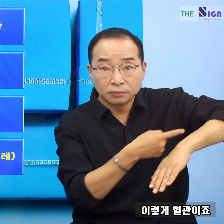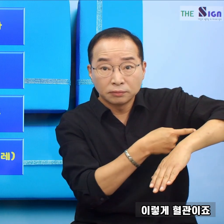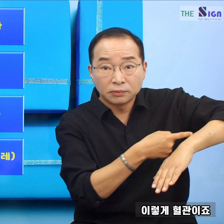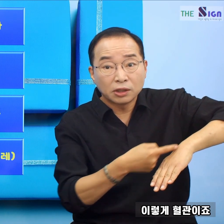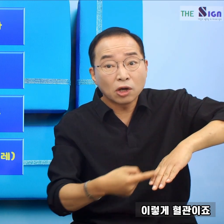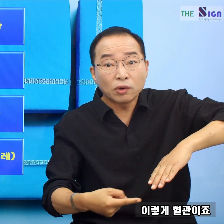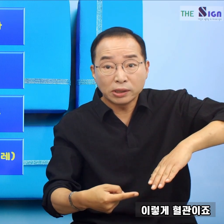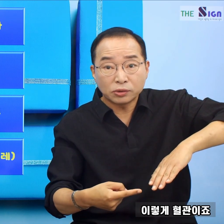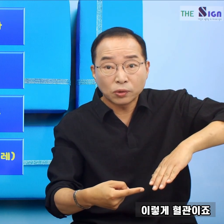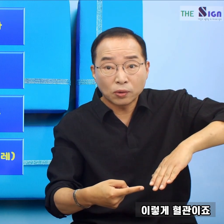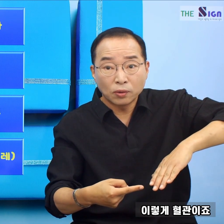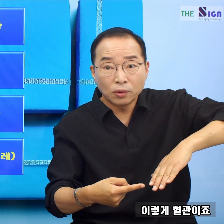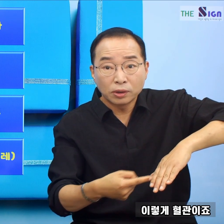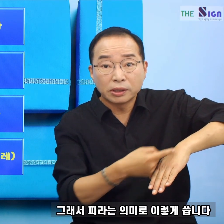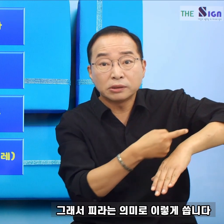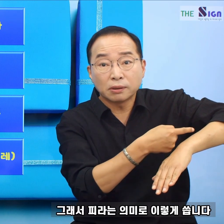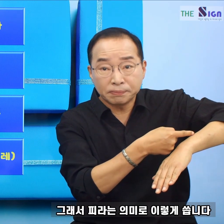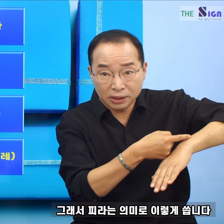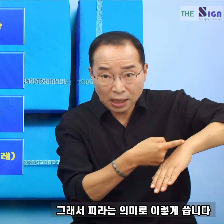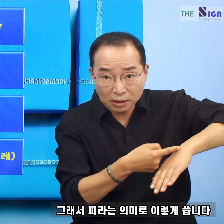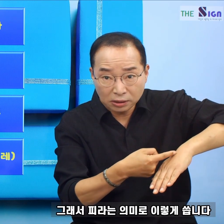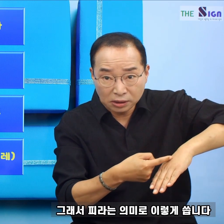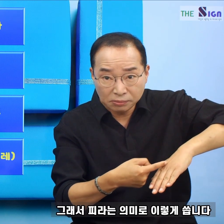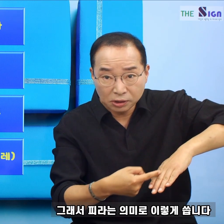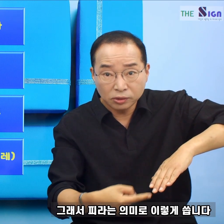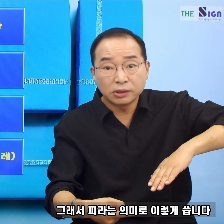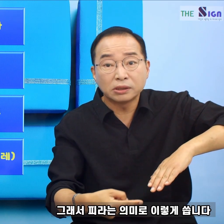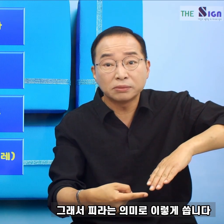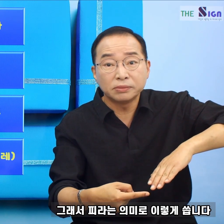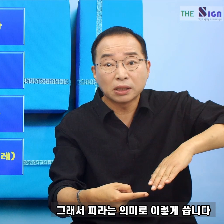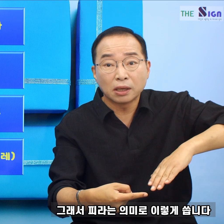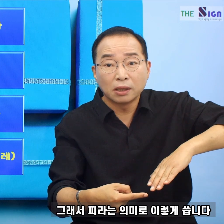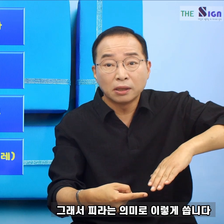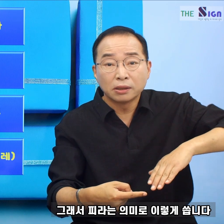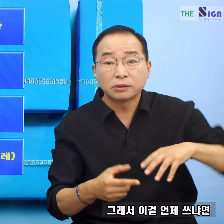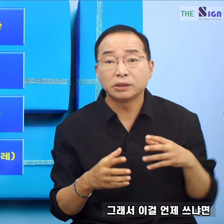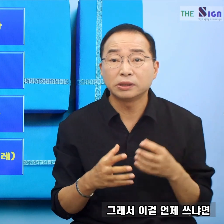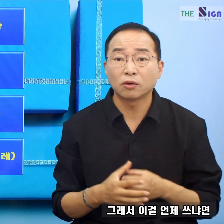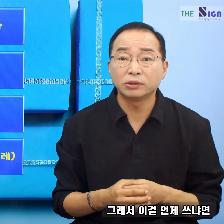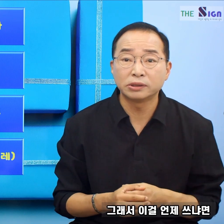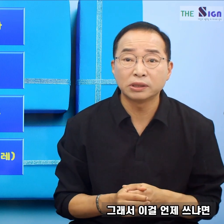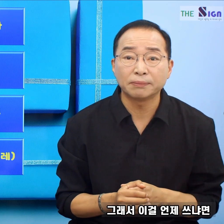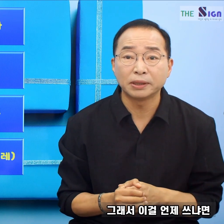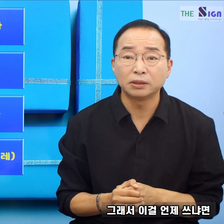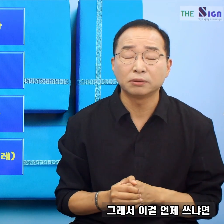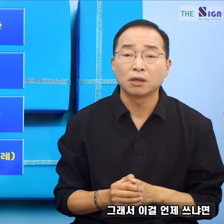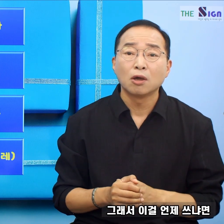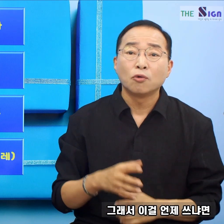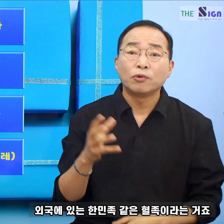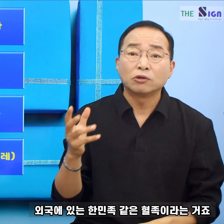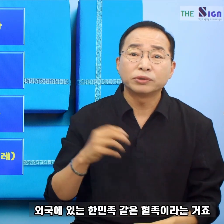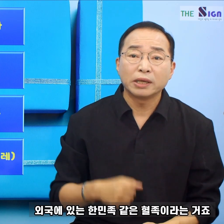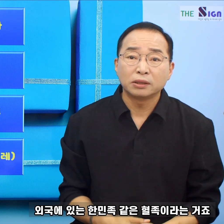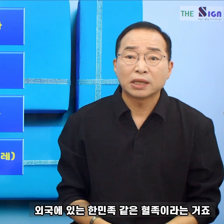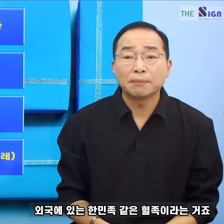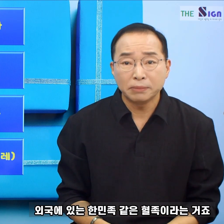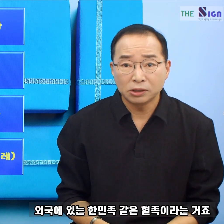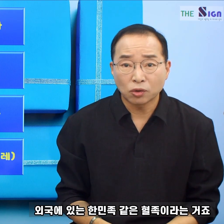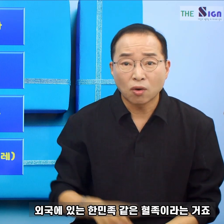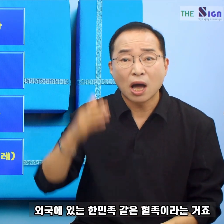이 혈관이죠. 그래서 피라는 의미로 이렇게 씁니다. 그래서 이걸 언제 쓰냐면은 외국에 있는 한민족,